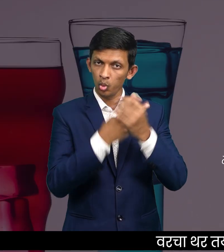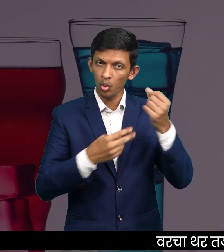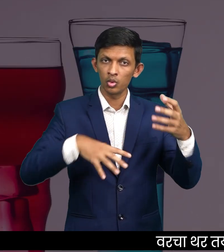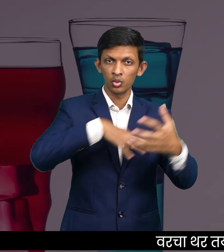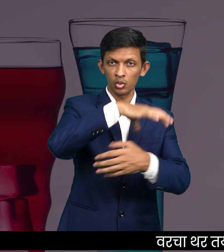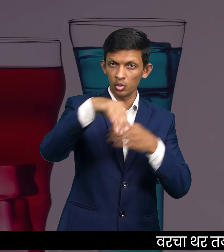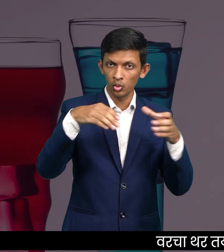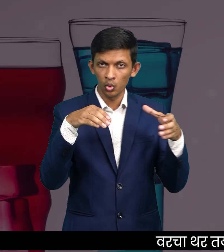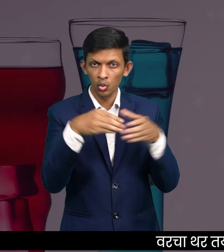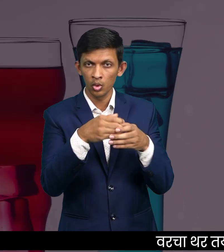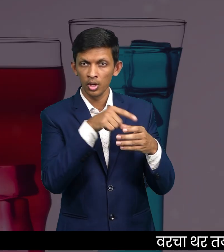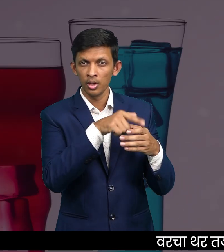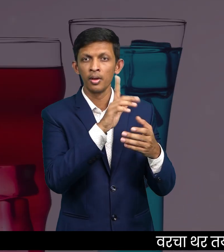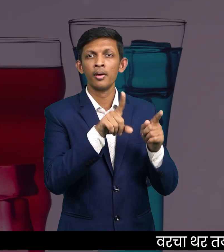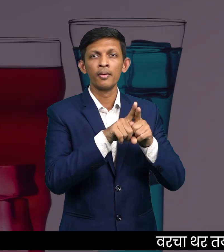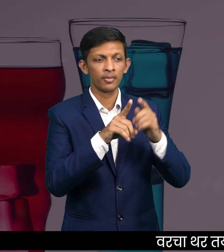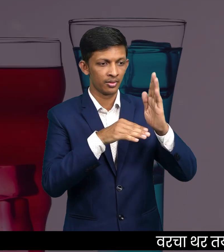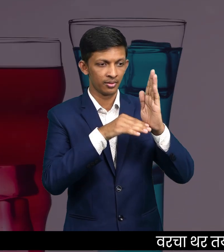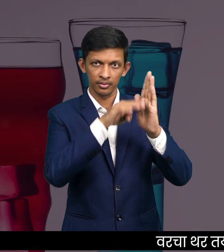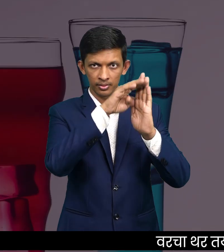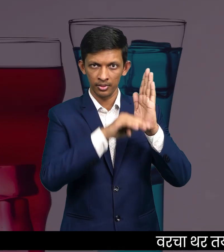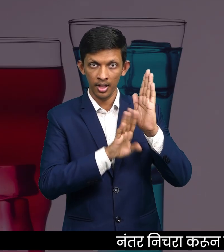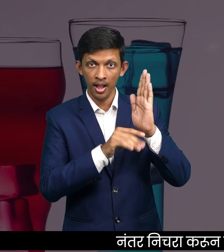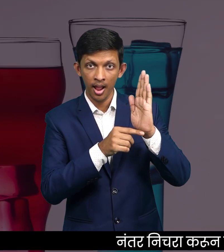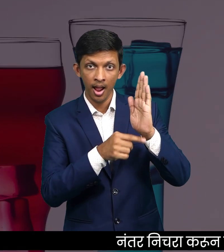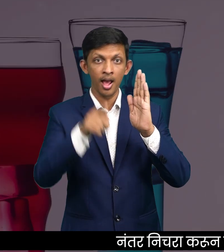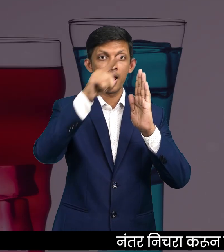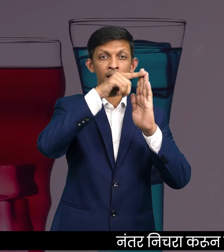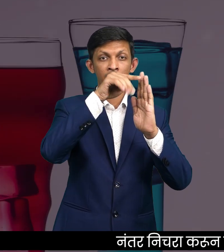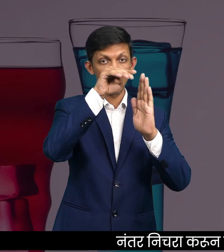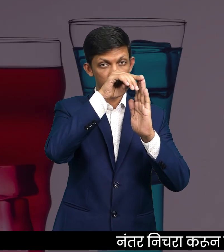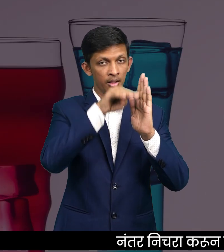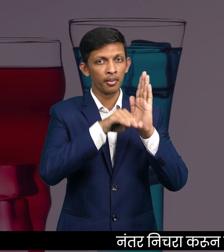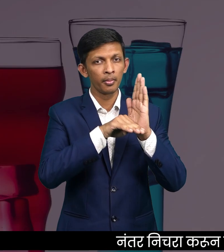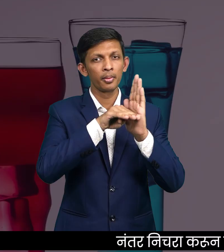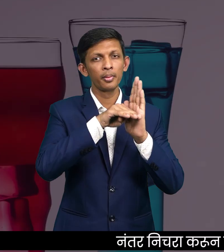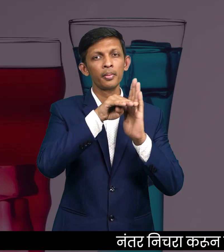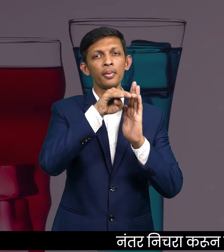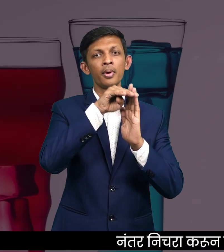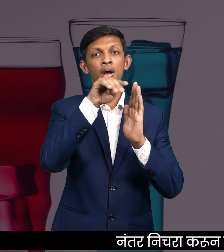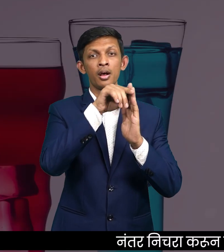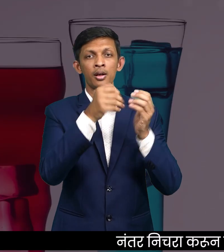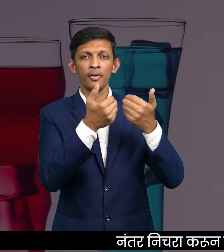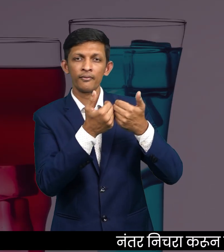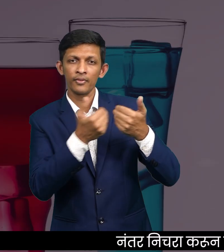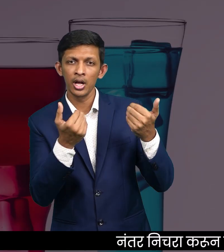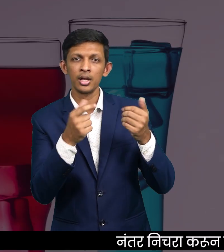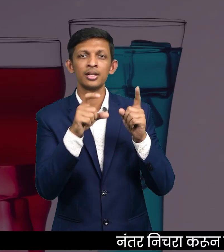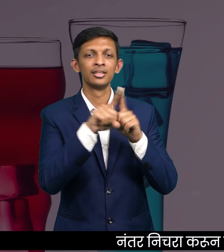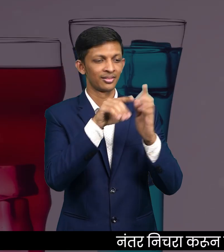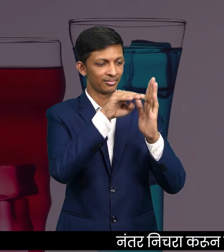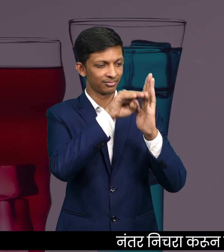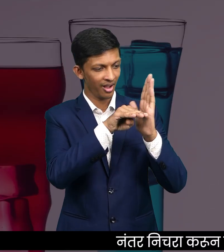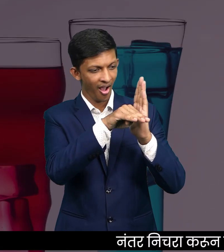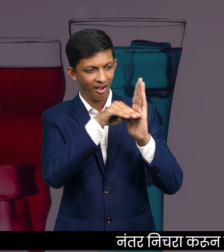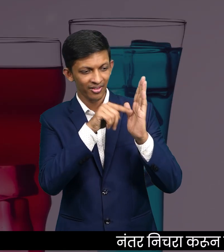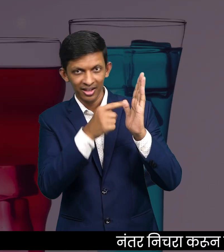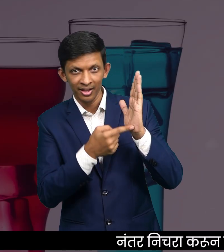वरचा थर तयार करणारा घटक नंतर निचरा करून वेगळा केला जाऊ शकतो.